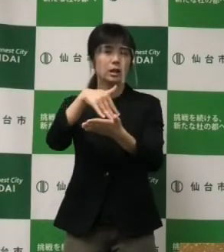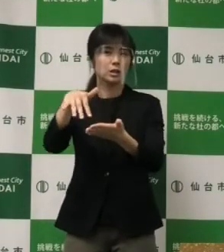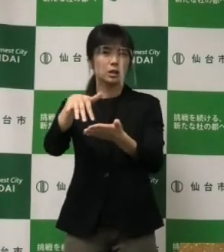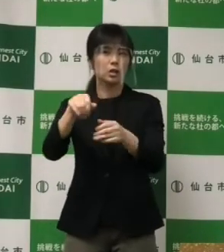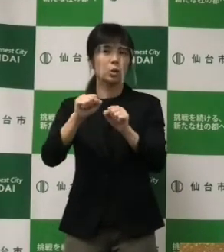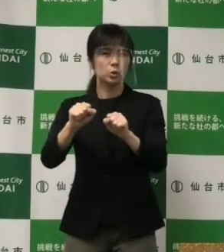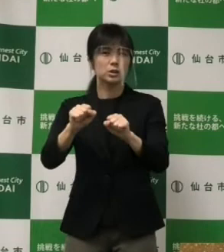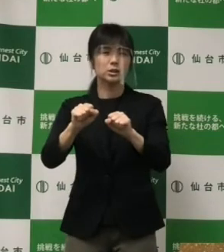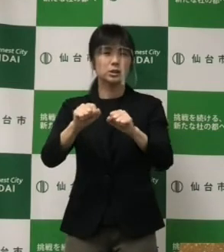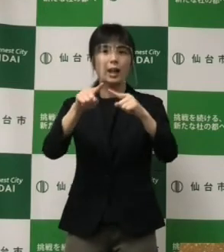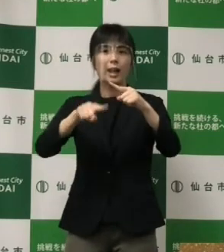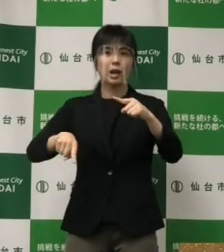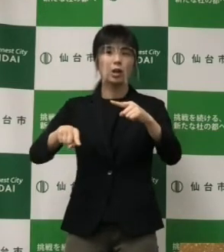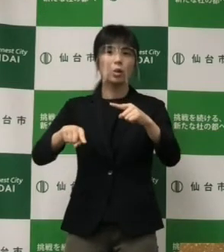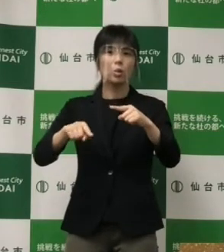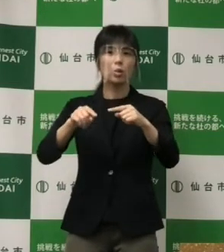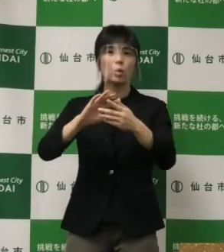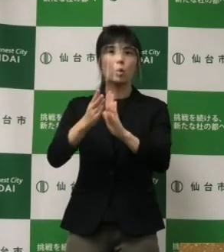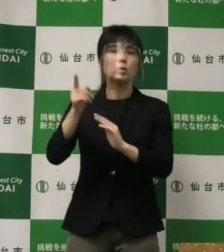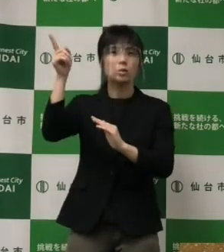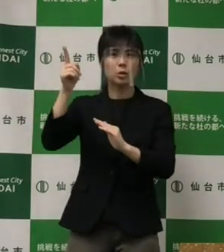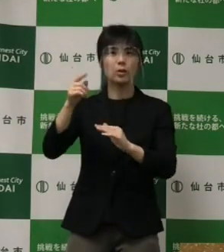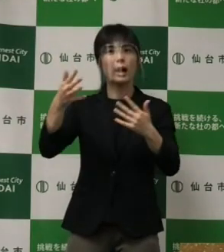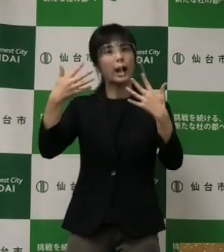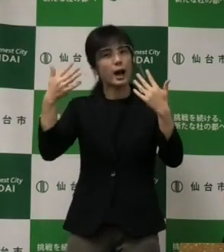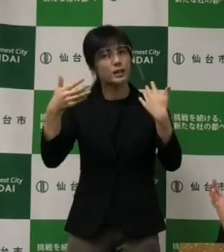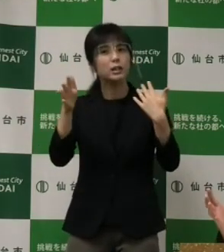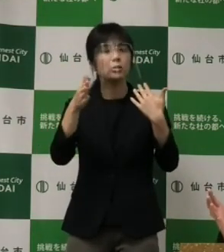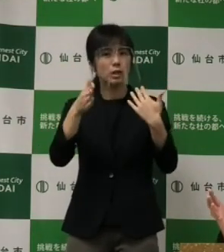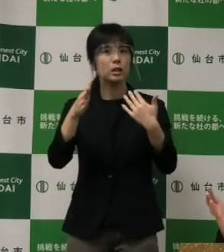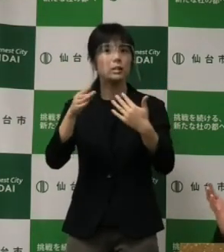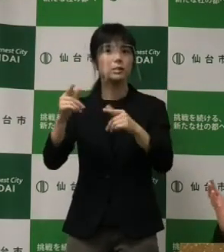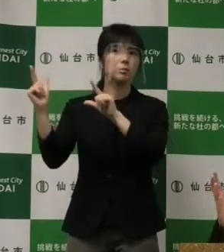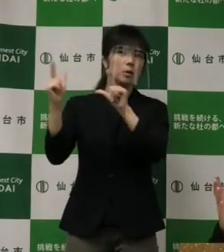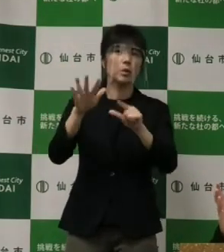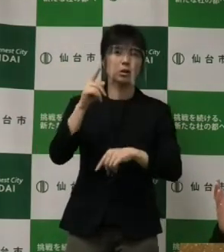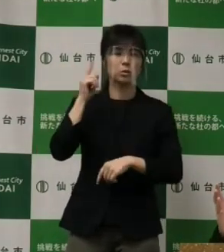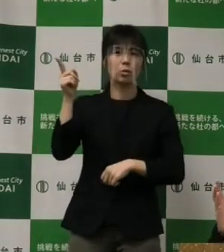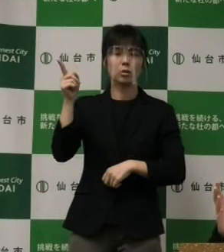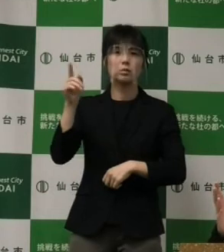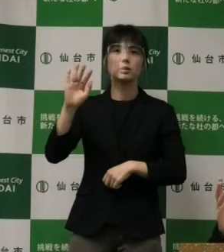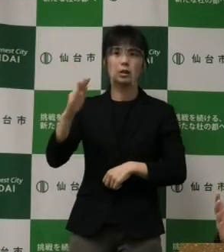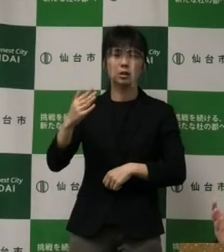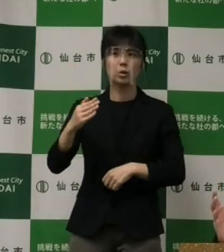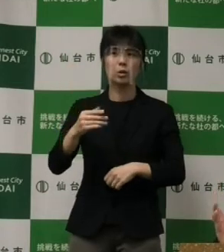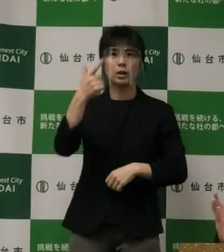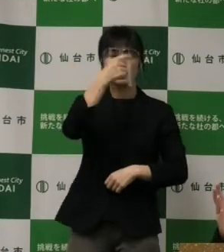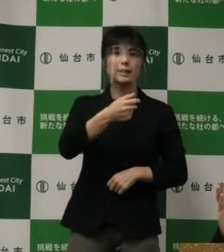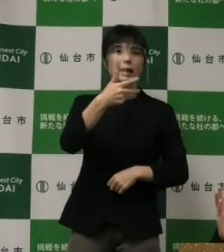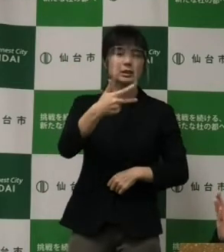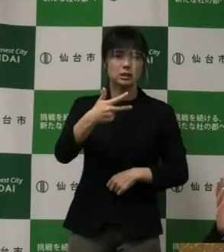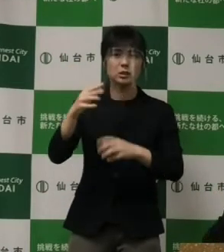に確定値を出すのではないかということですけれども、宮城県の数字よりもこの間ずっと下がってますから